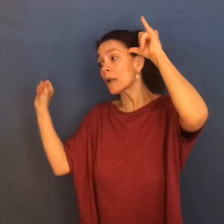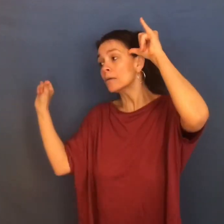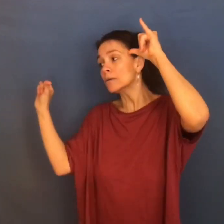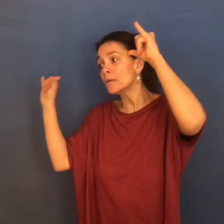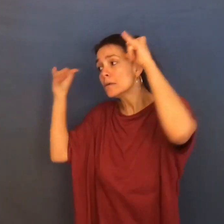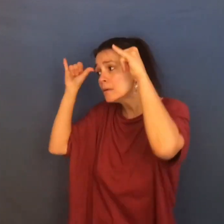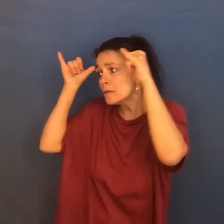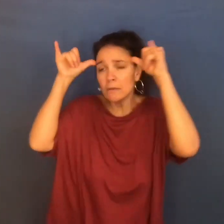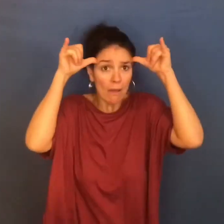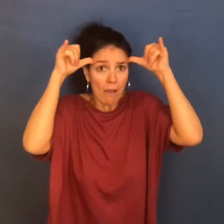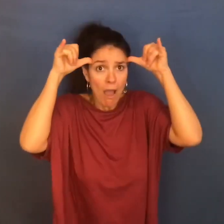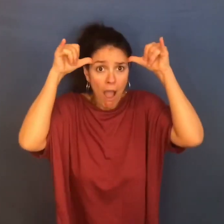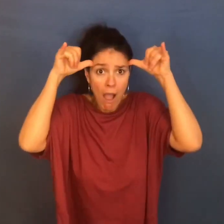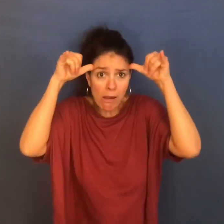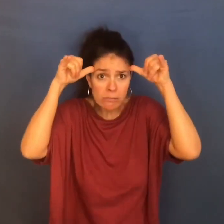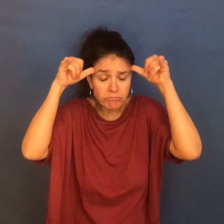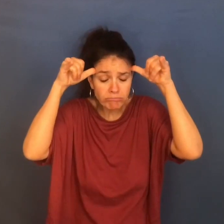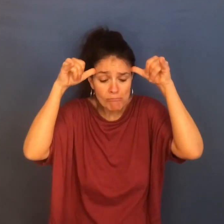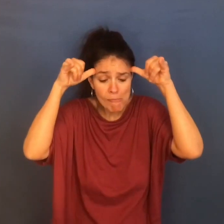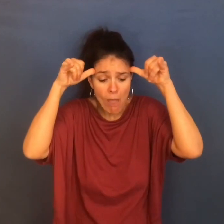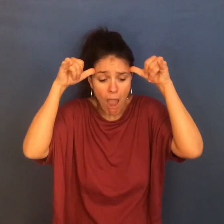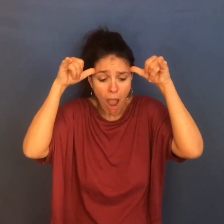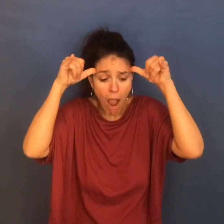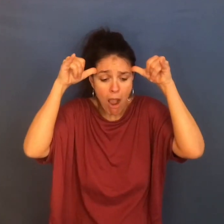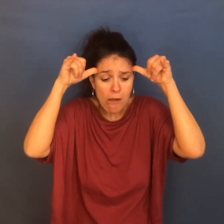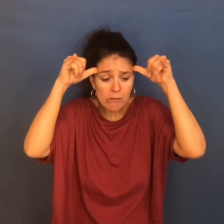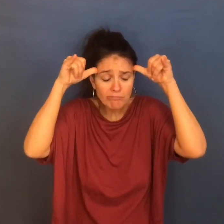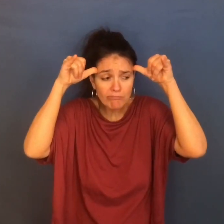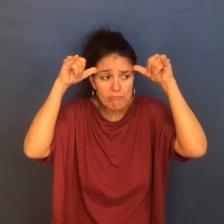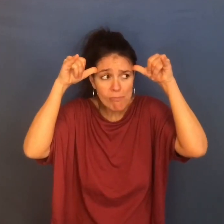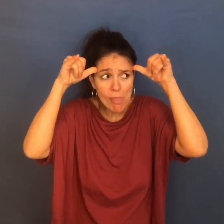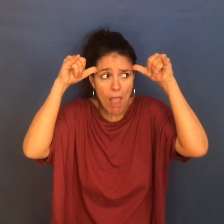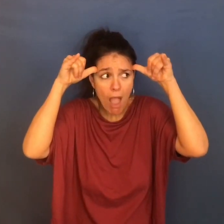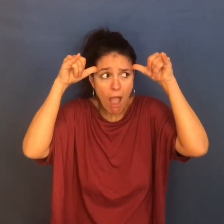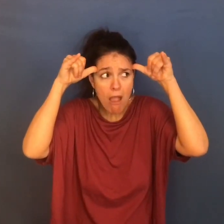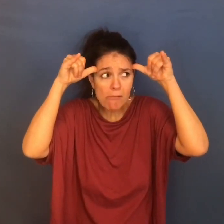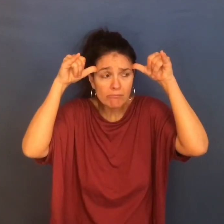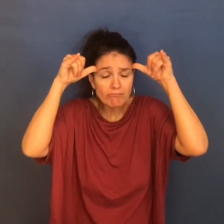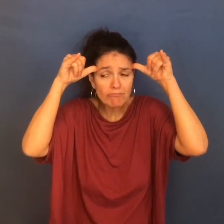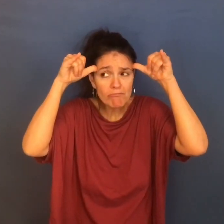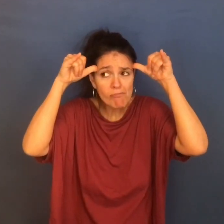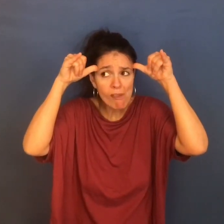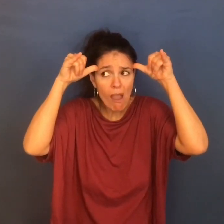Imagine, tout cela est inutile. Puis, la vache recommença à ruminer.